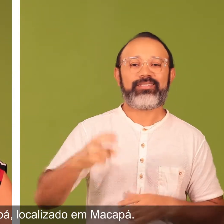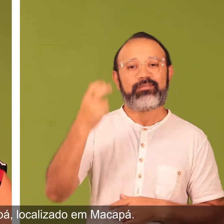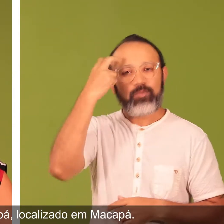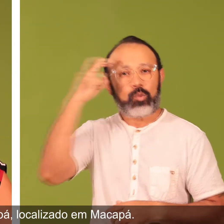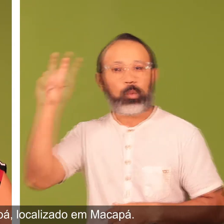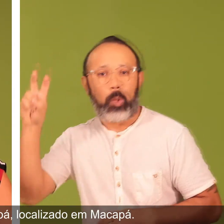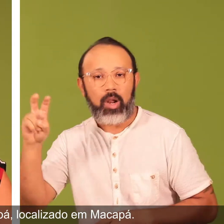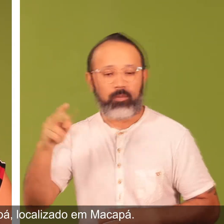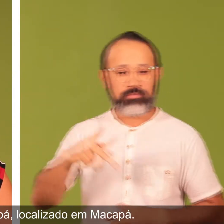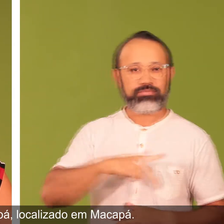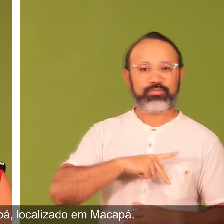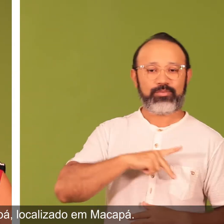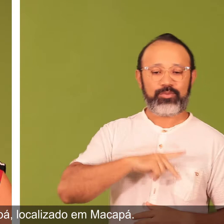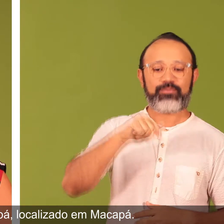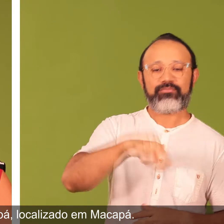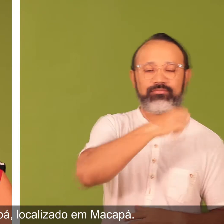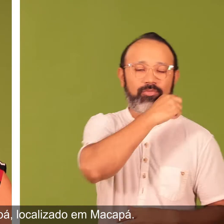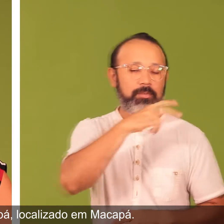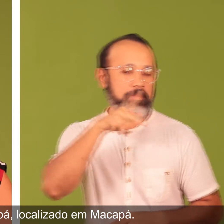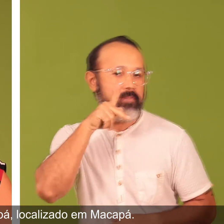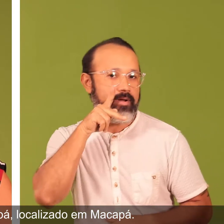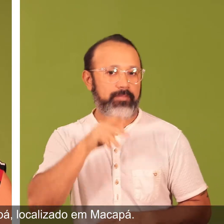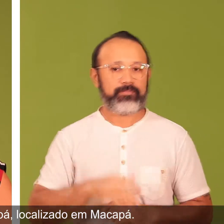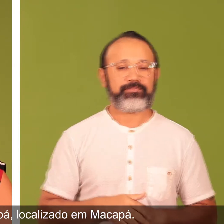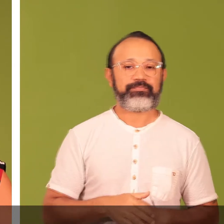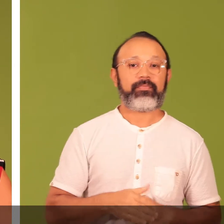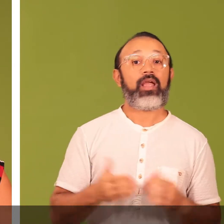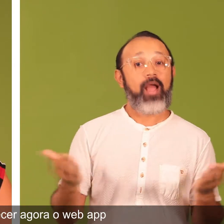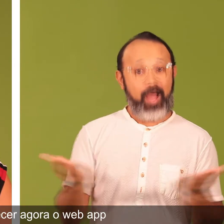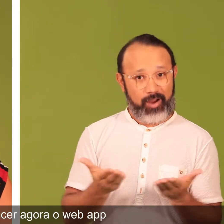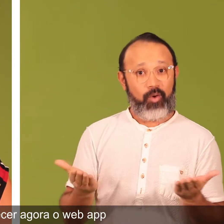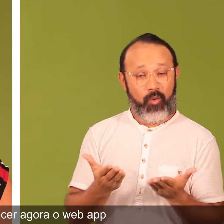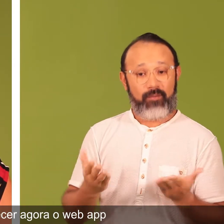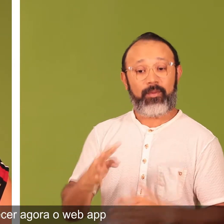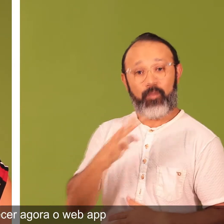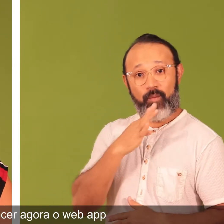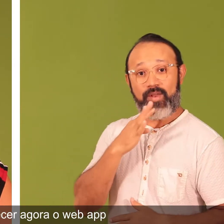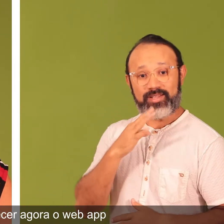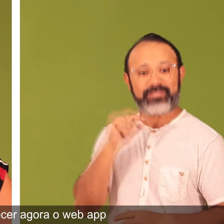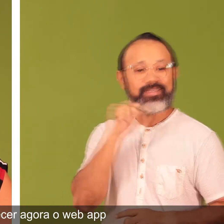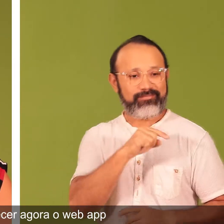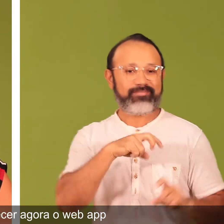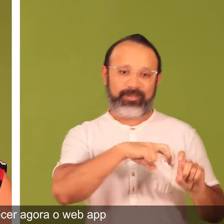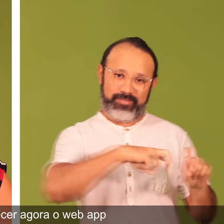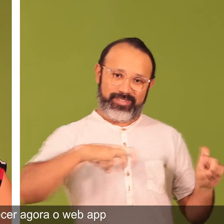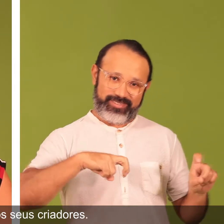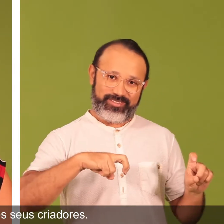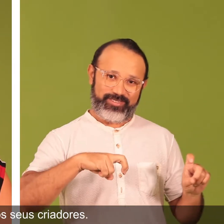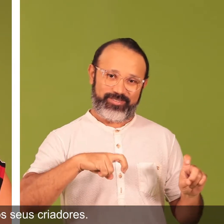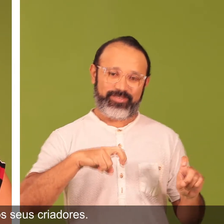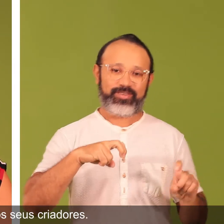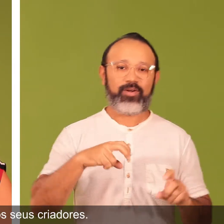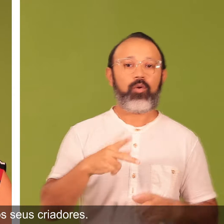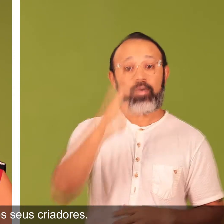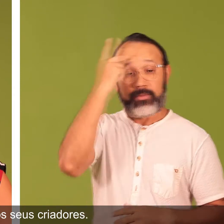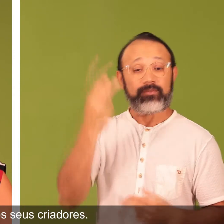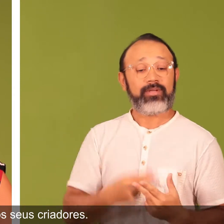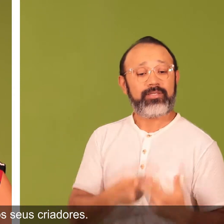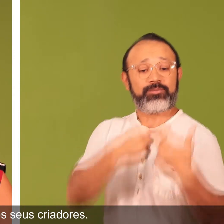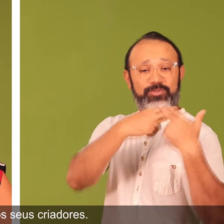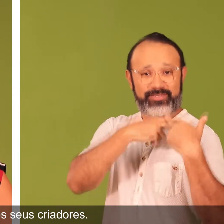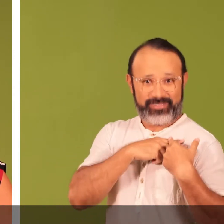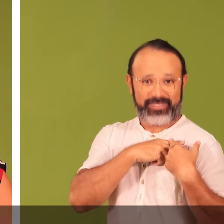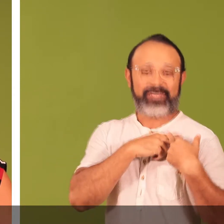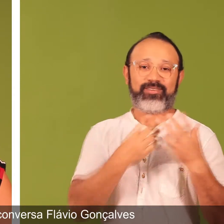do estado do Amapá localizado em Macapá vamos conhecer agora web api a partir